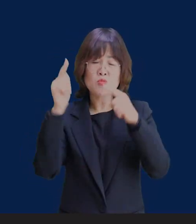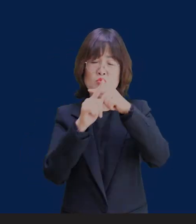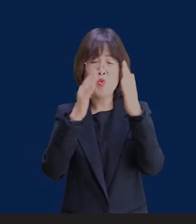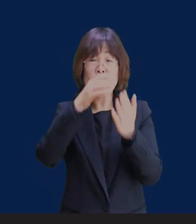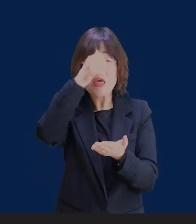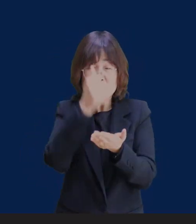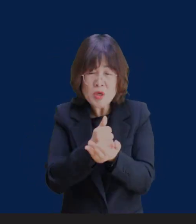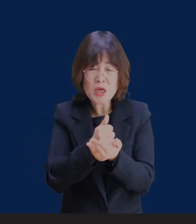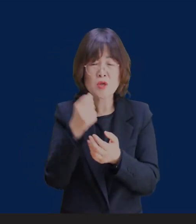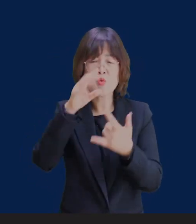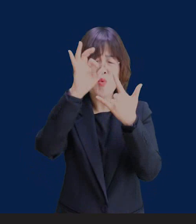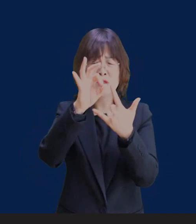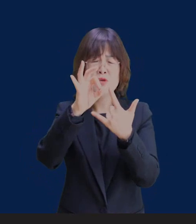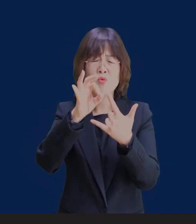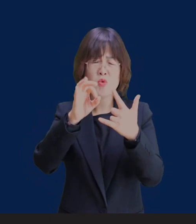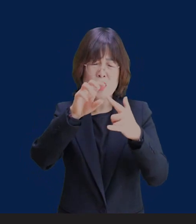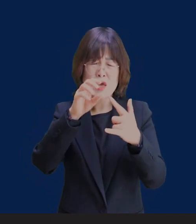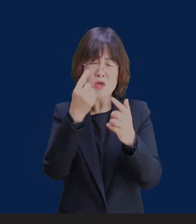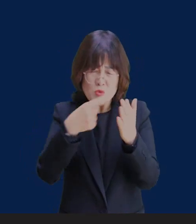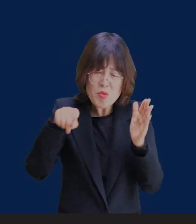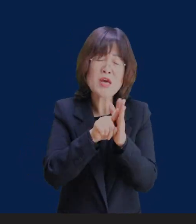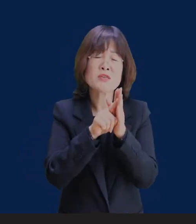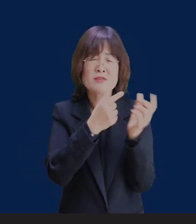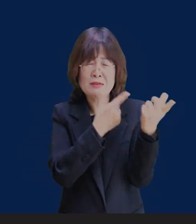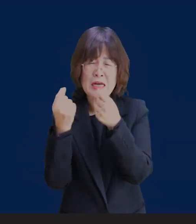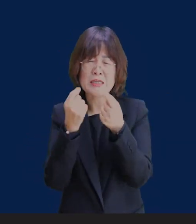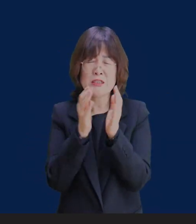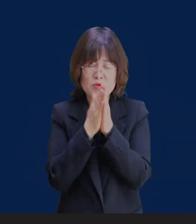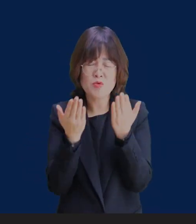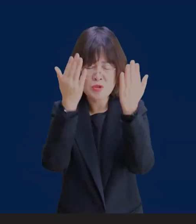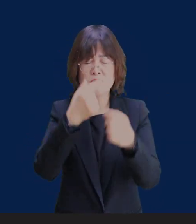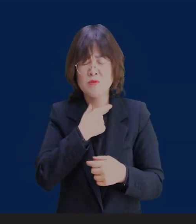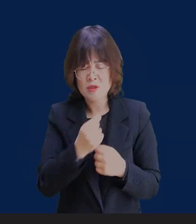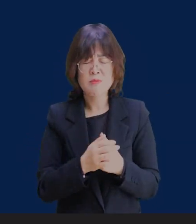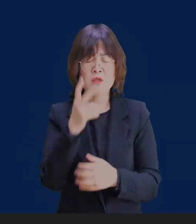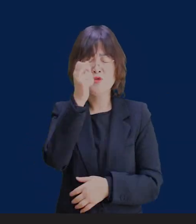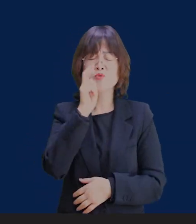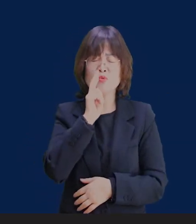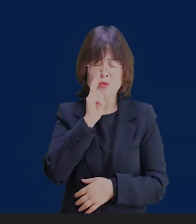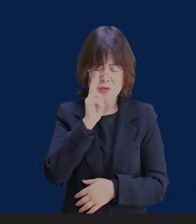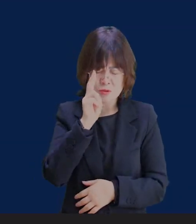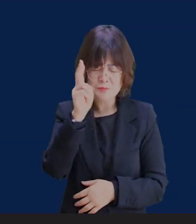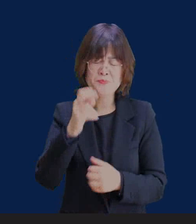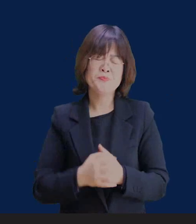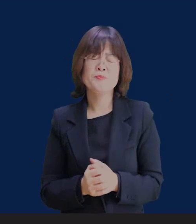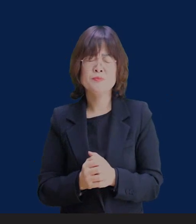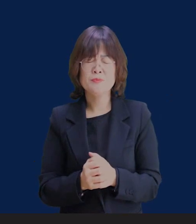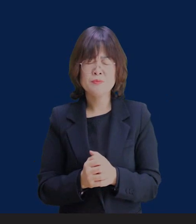죄악, 이 한국교회를 놓고 우리 교회를 놓고 주여 한번 부르짖고 기도하며 나가겠습니다.